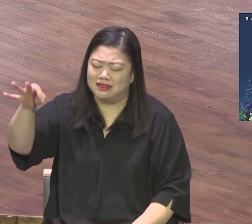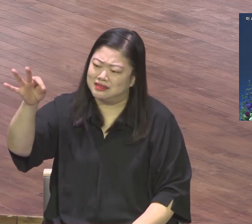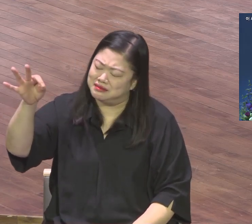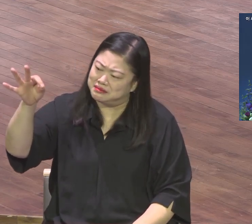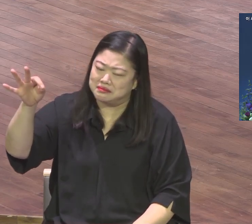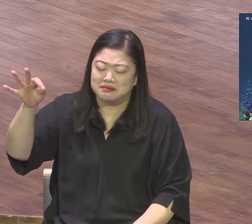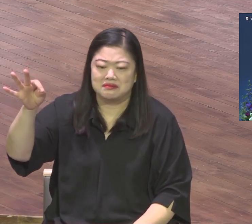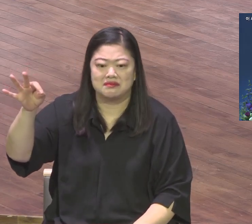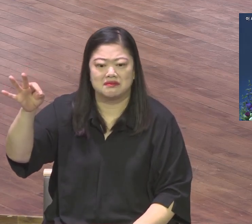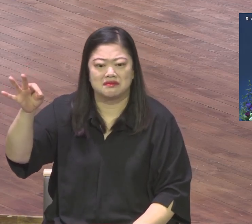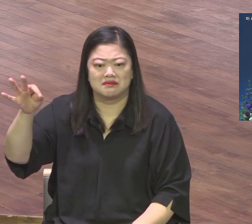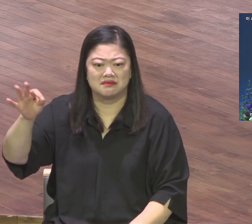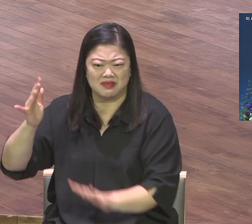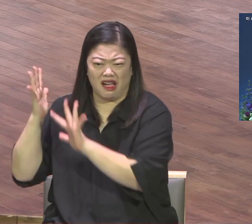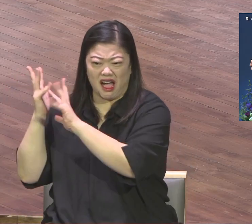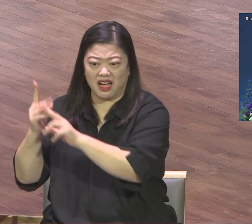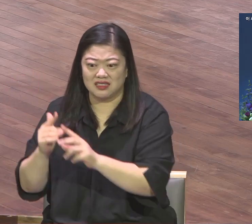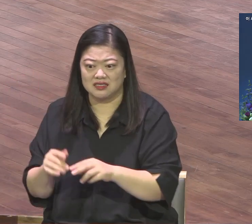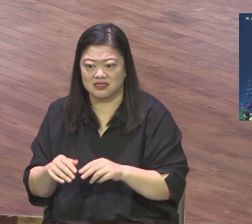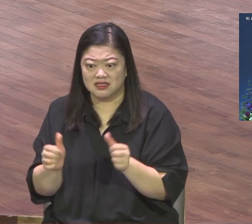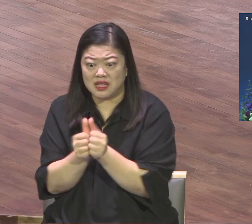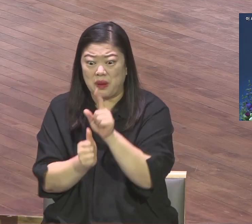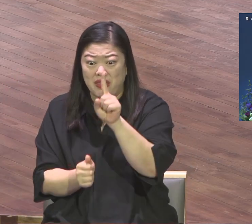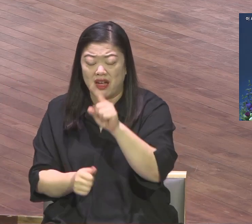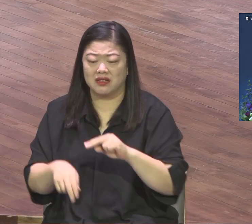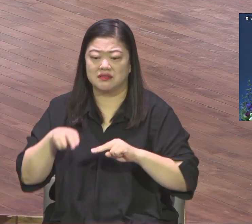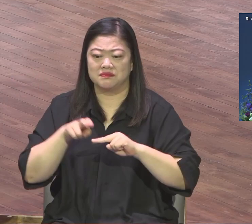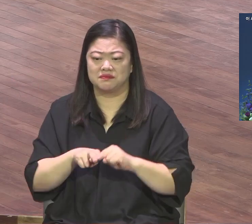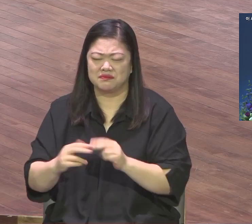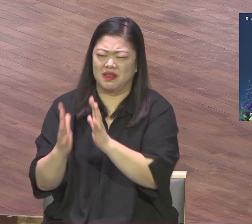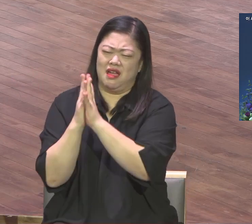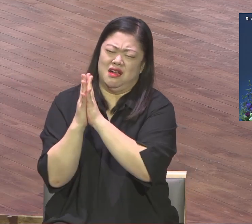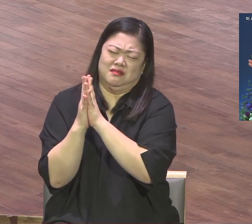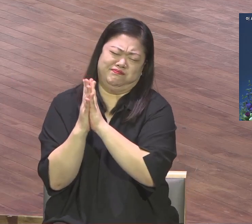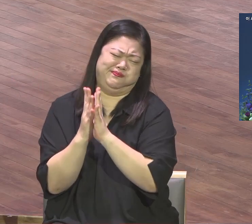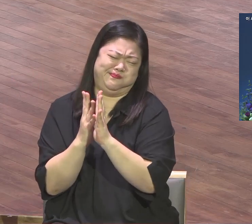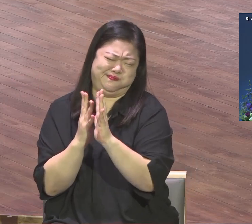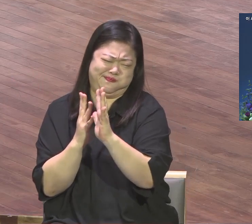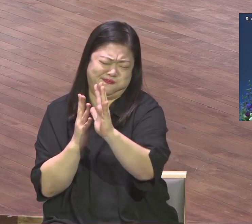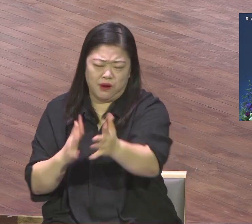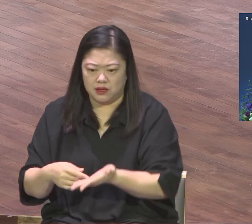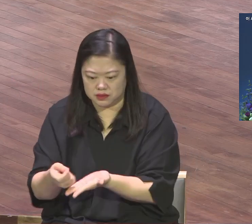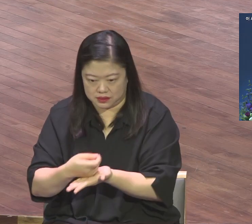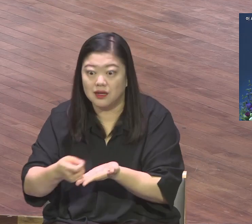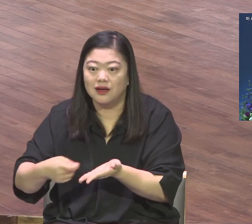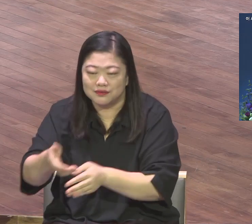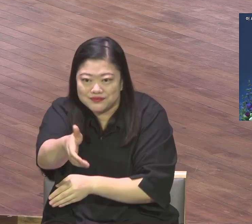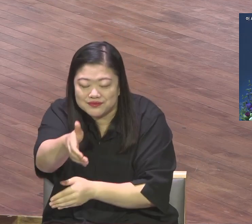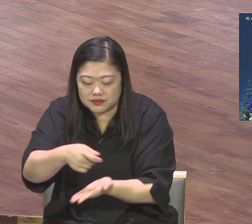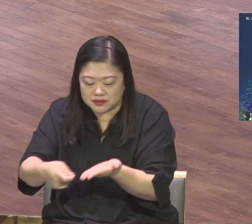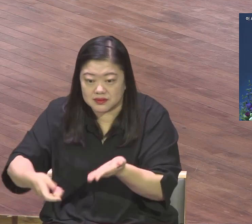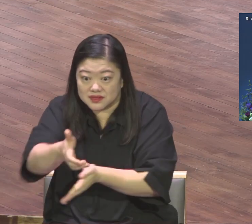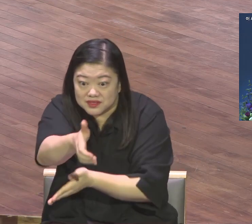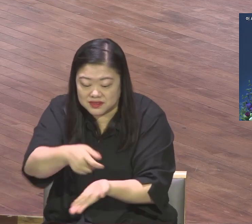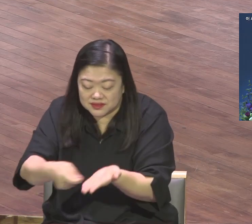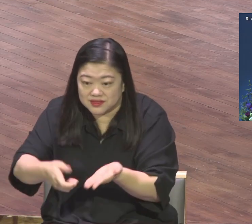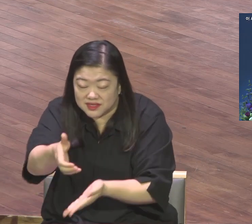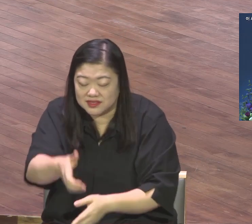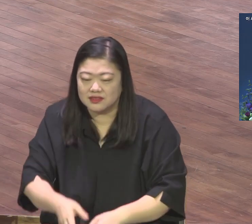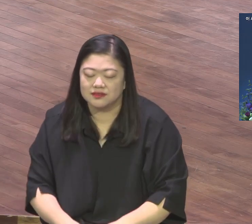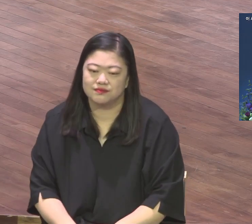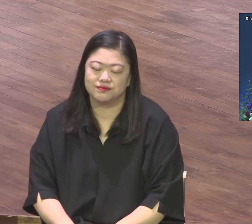사인이 한다고 한 사람 앉아있고 쭉 보니까 내가 볼 때 전부 말이 앉아도 꽉 찼던데 그게 앉아가지고 그 사인이 하는데